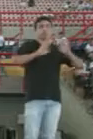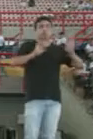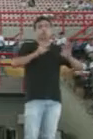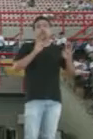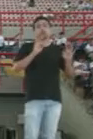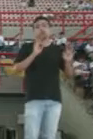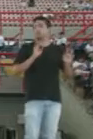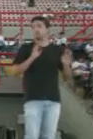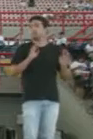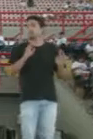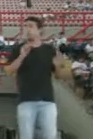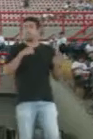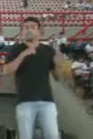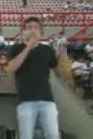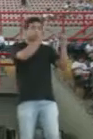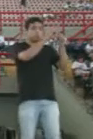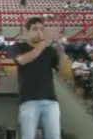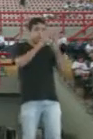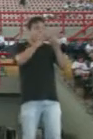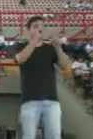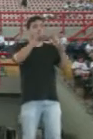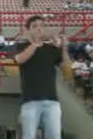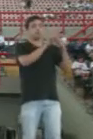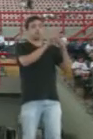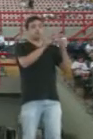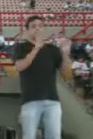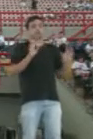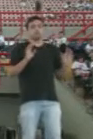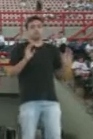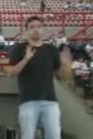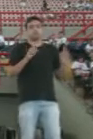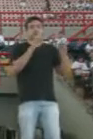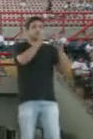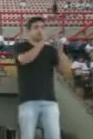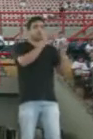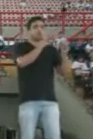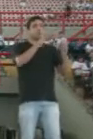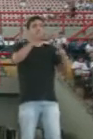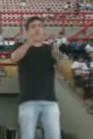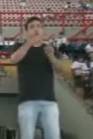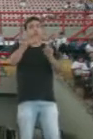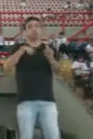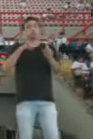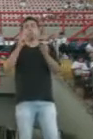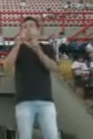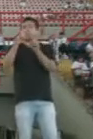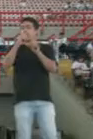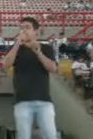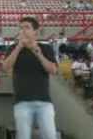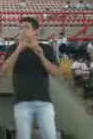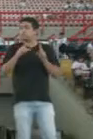com a pegadinha. Se tiver palavra, é verbal. Mas aí tem essa palavra,